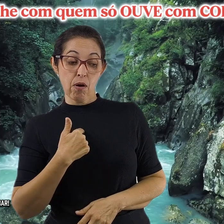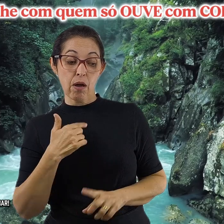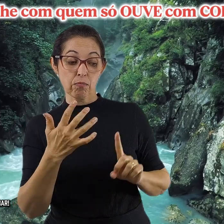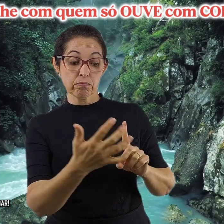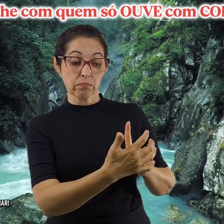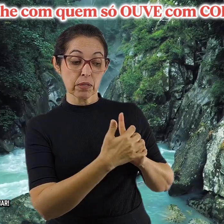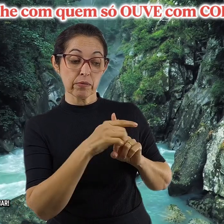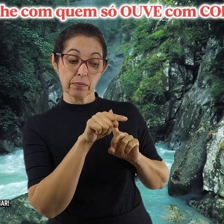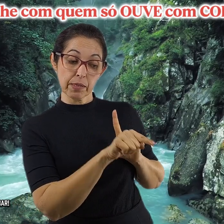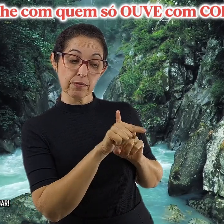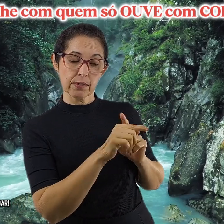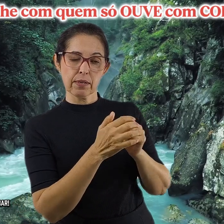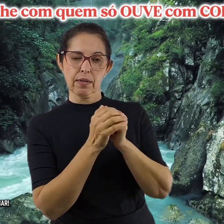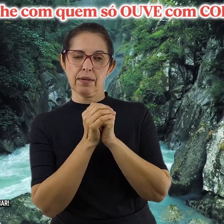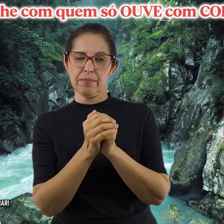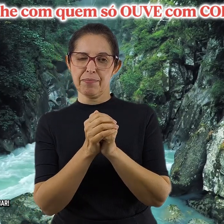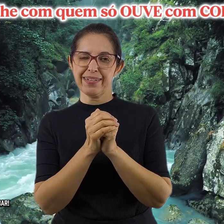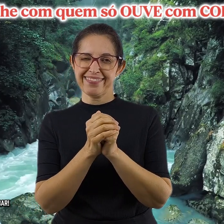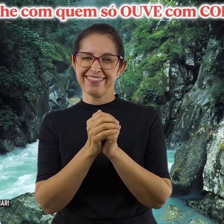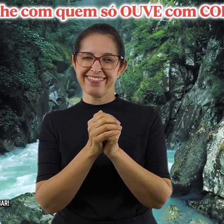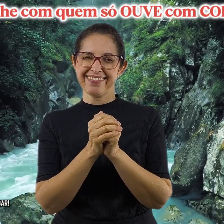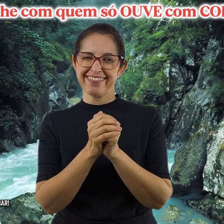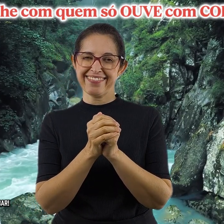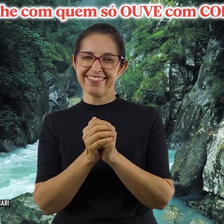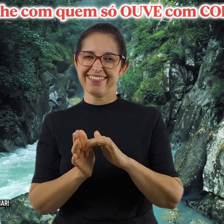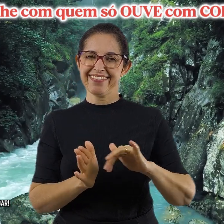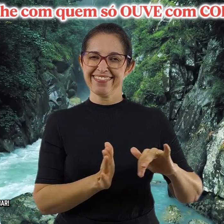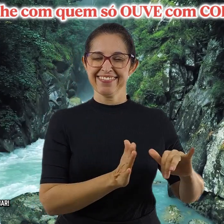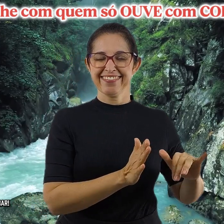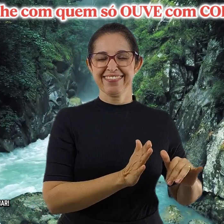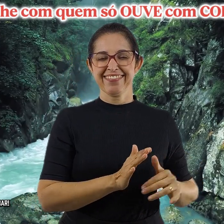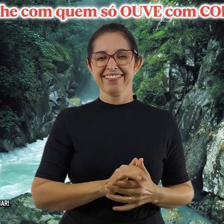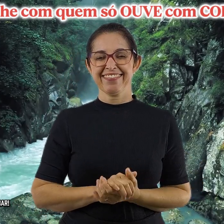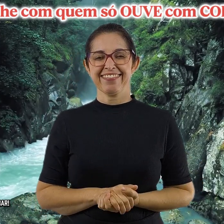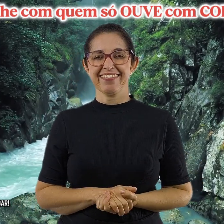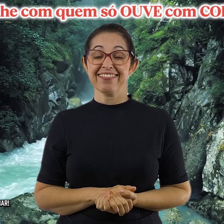grande livramento. Amém? Estamos à disposição